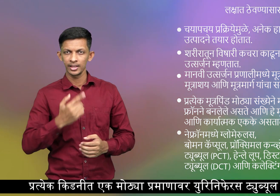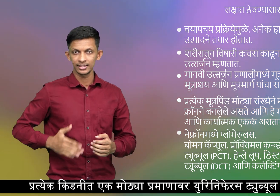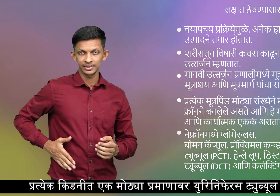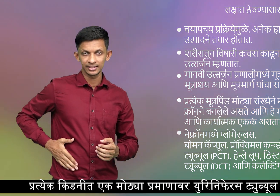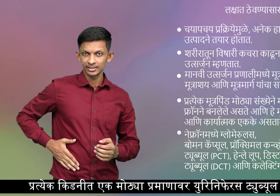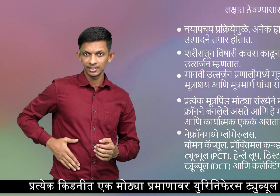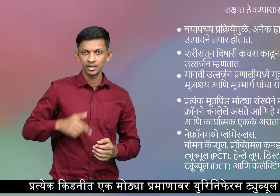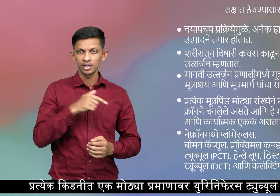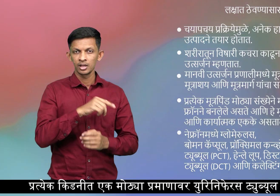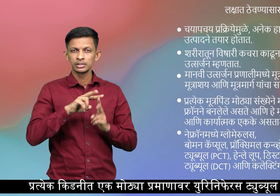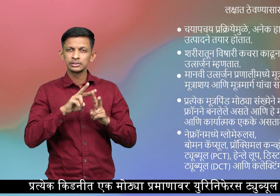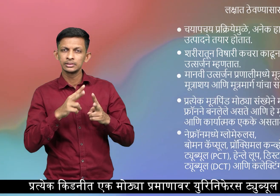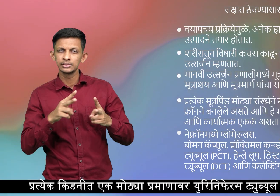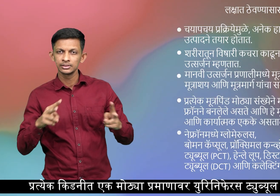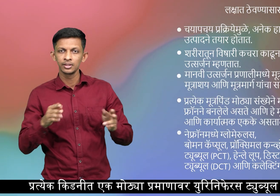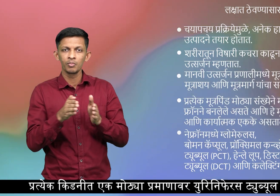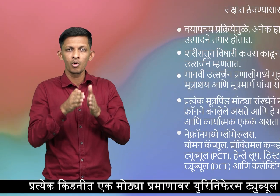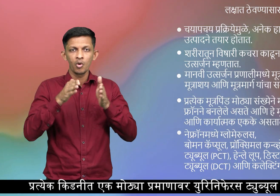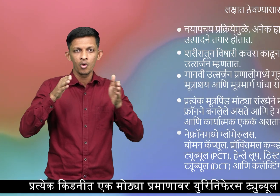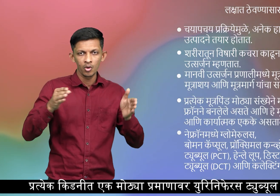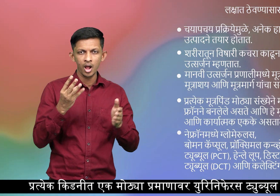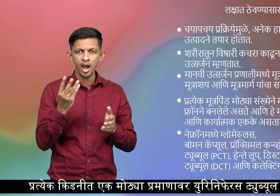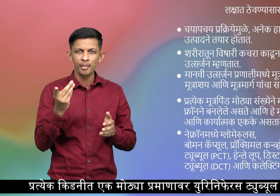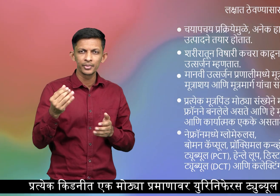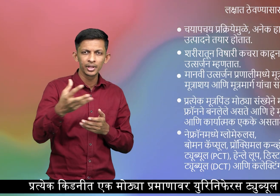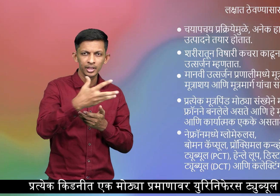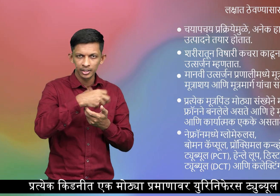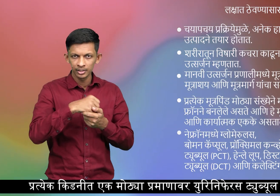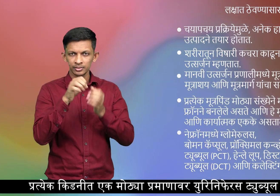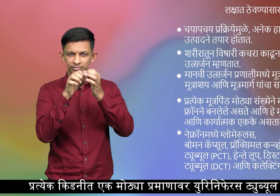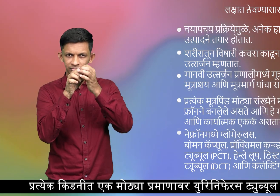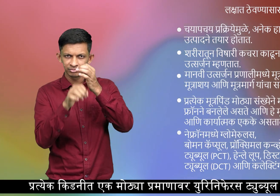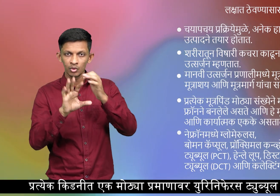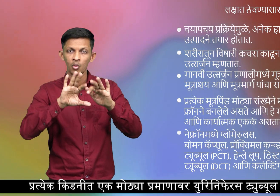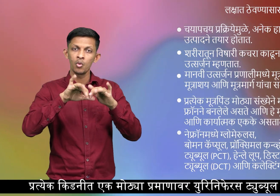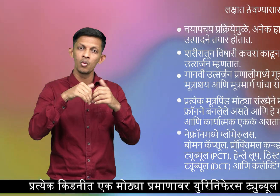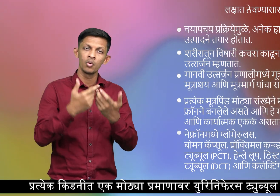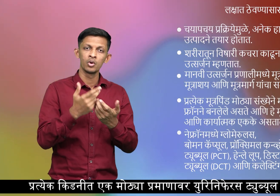प्रत्येक किडनीत एक मोठ्या प्रमाणावर युरेनिफेरस ट्यूबल किंवा नेफ्रॉन असतात.